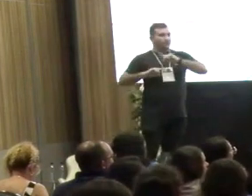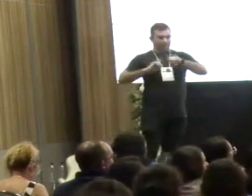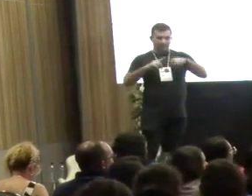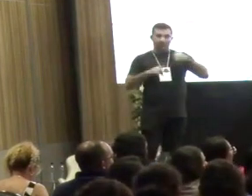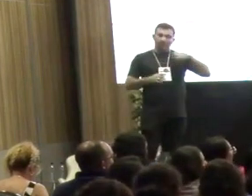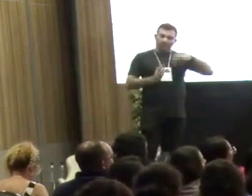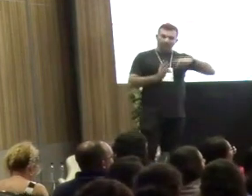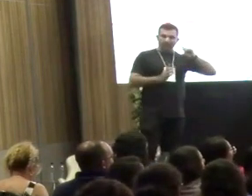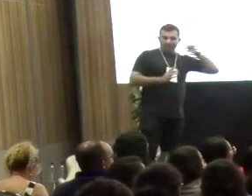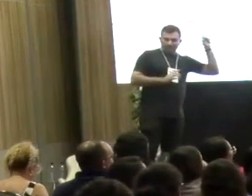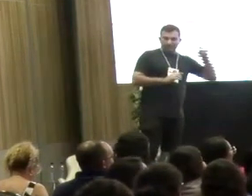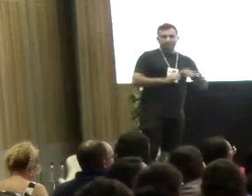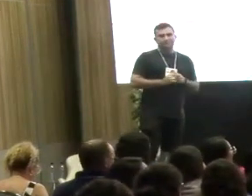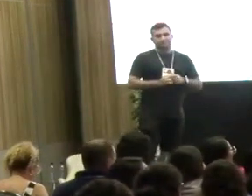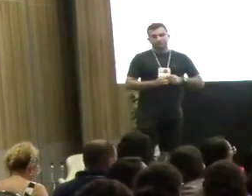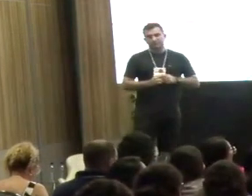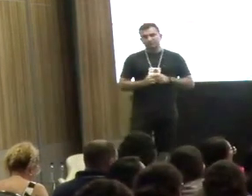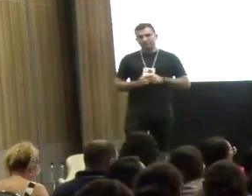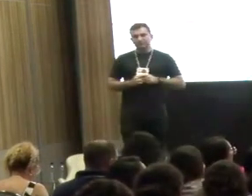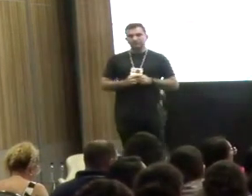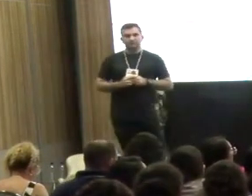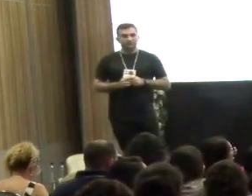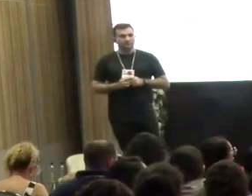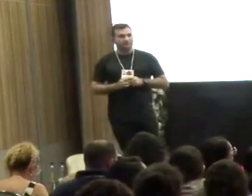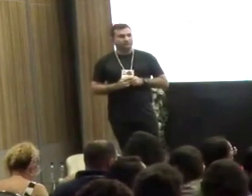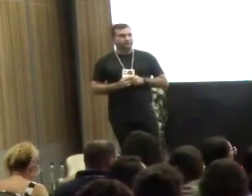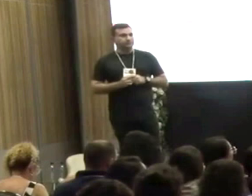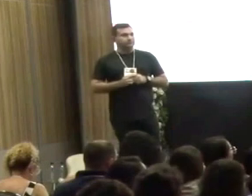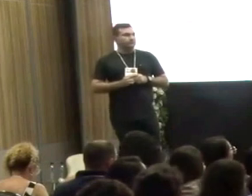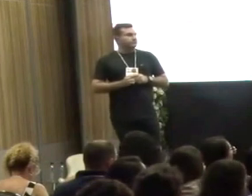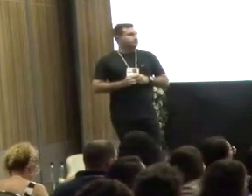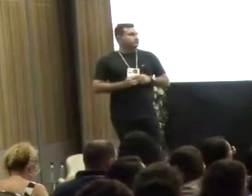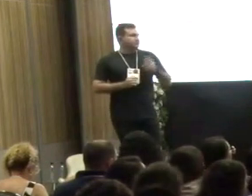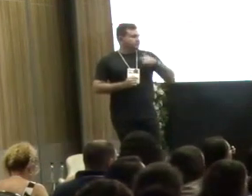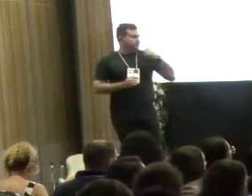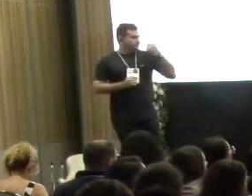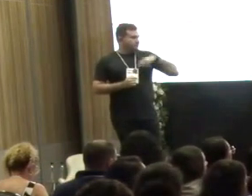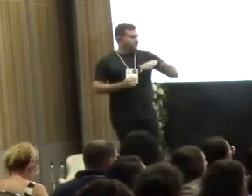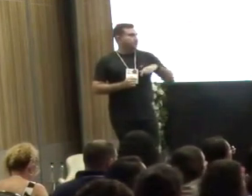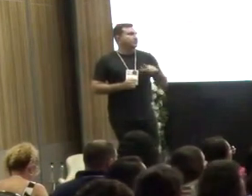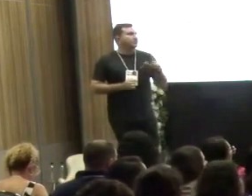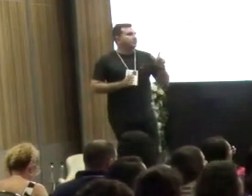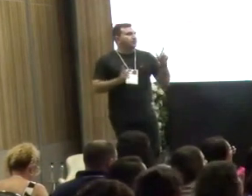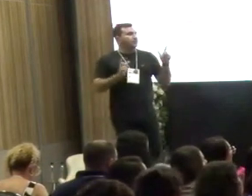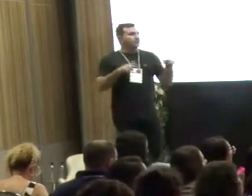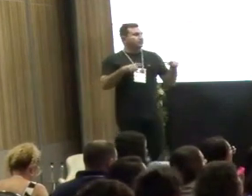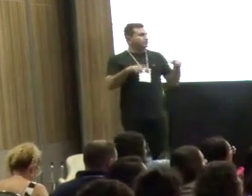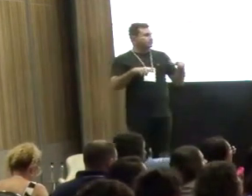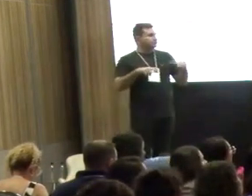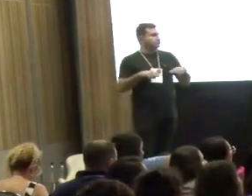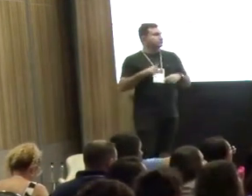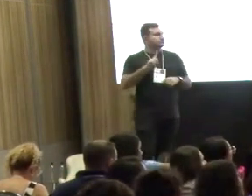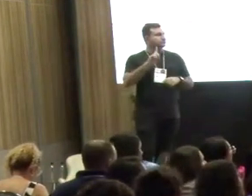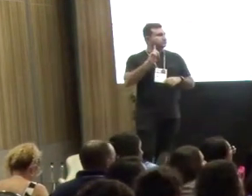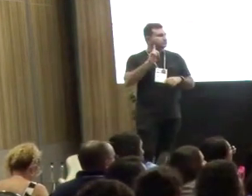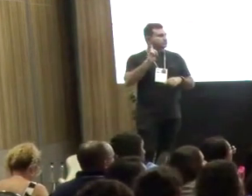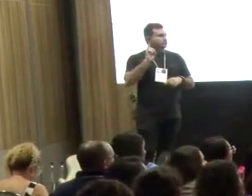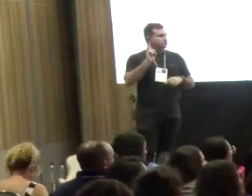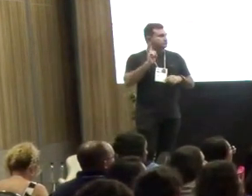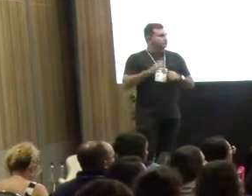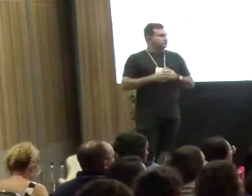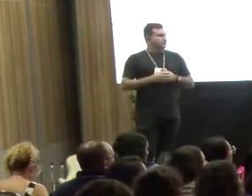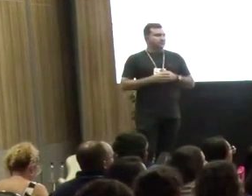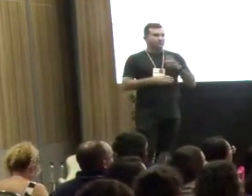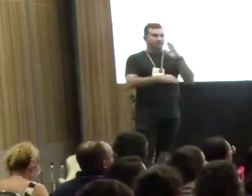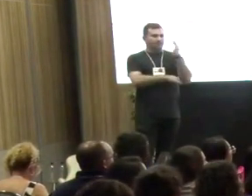Brasília. Então eu acompanho muito de perto. Eu sou do Alto Oeste. Eu sou lá, não é